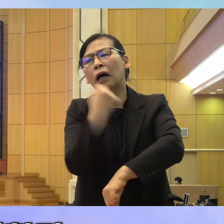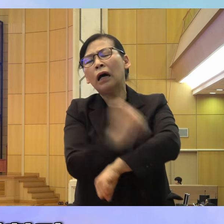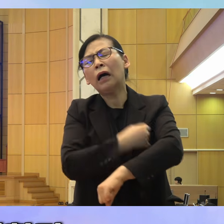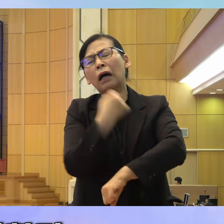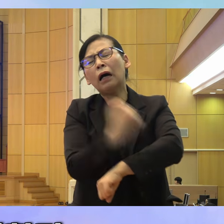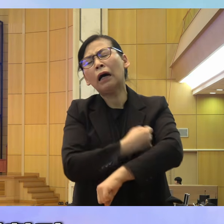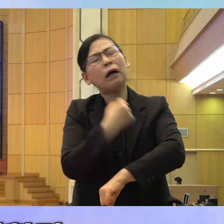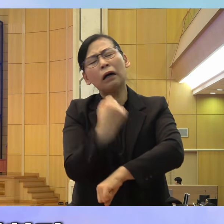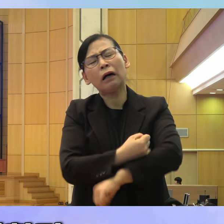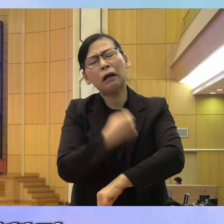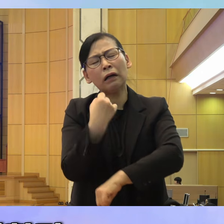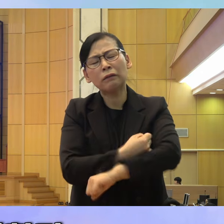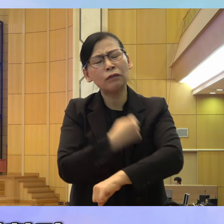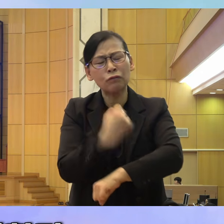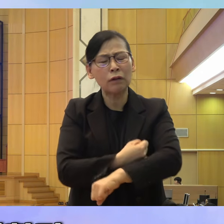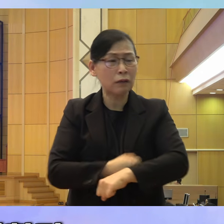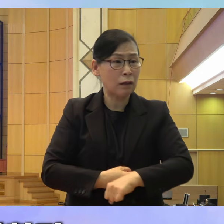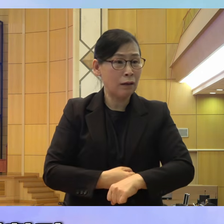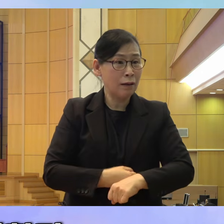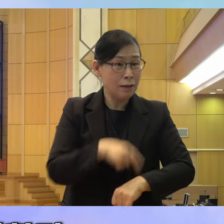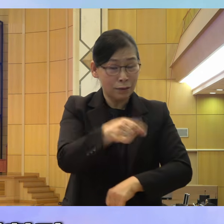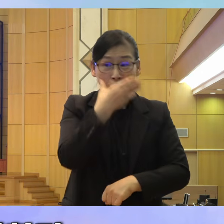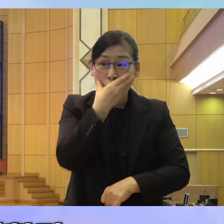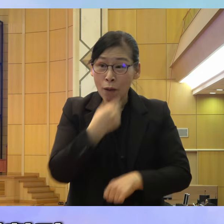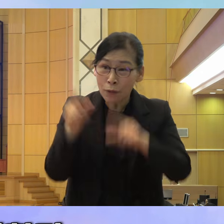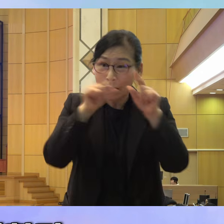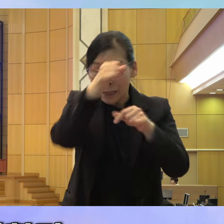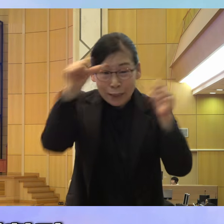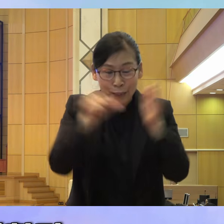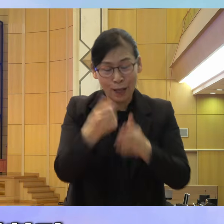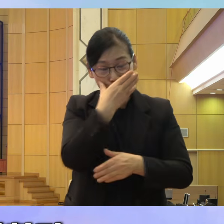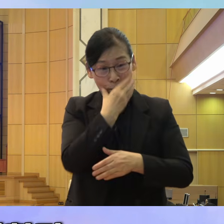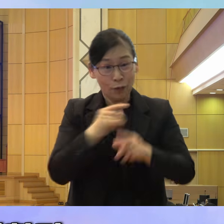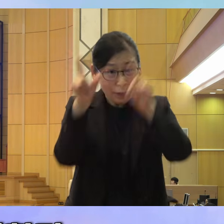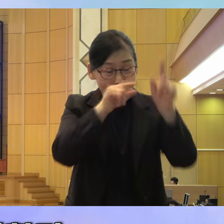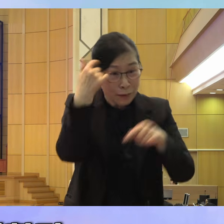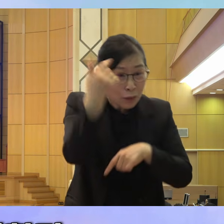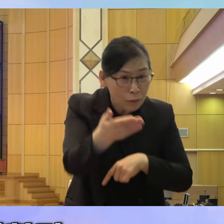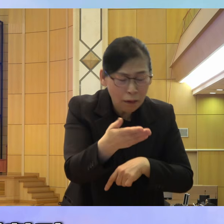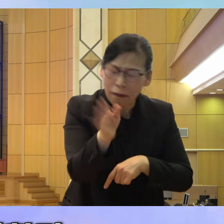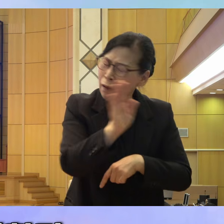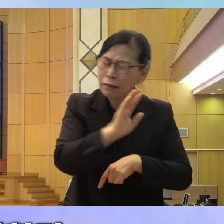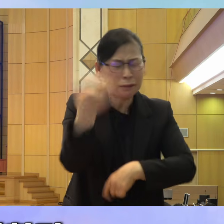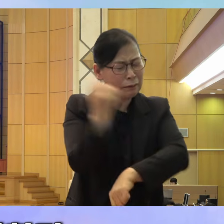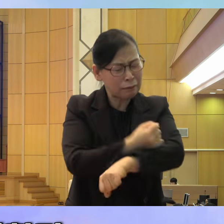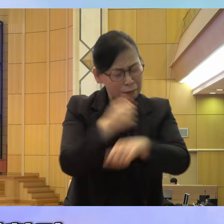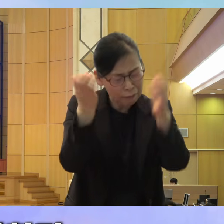그러지 참 행복에 살았어, 이렇게 말은 하나도 없어요.